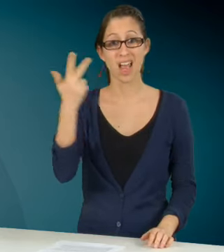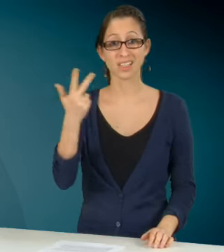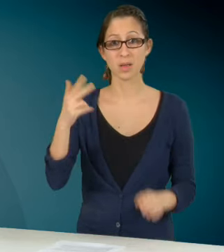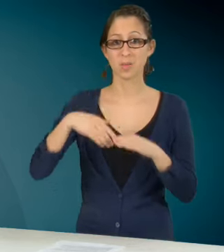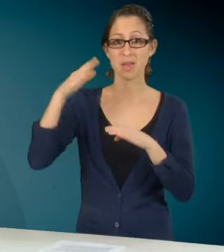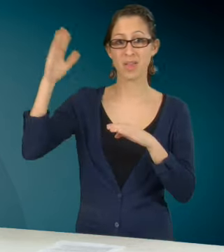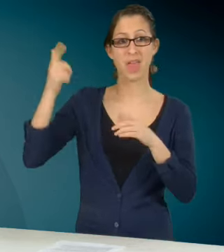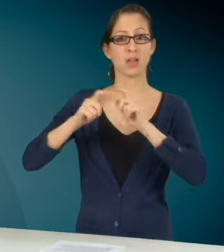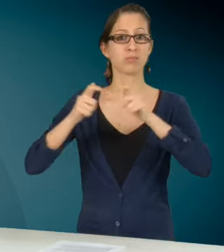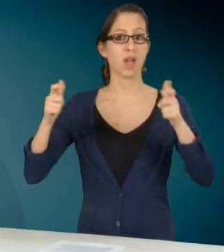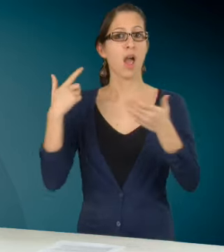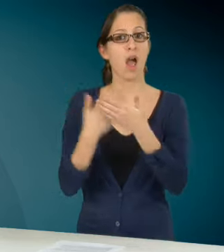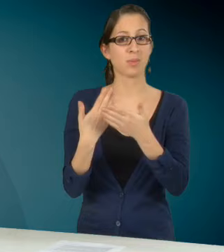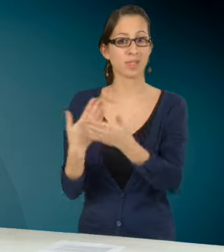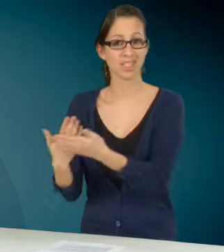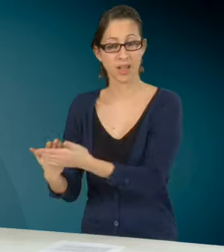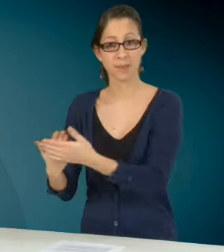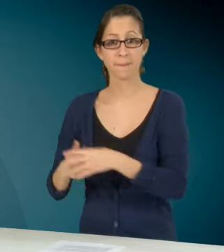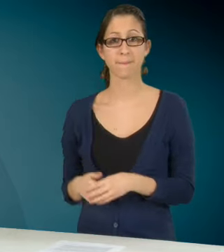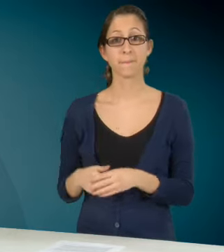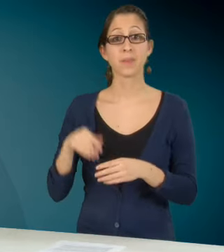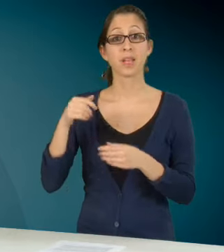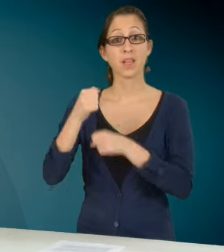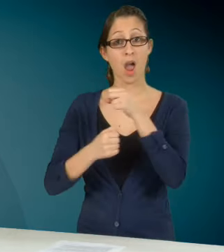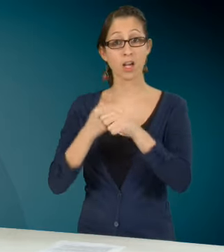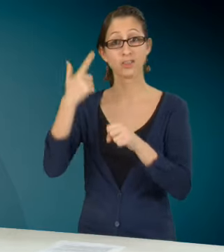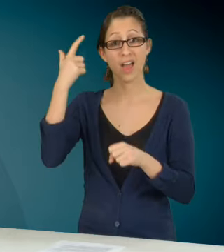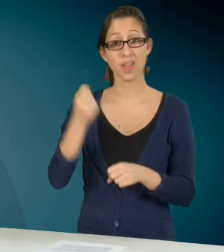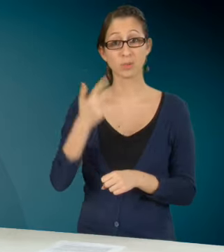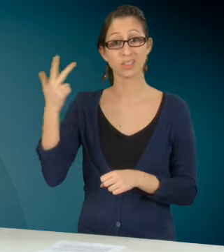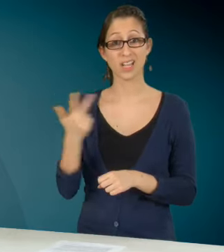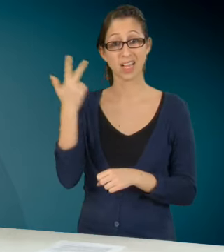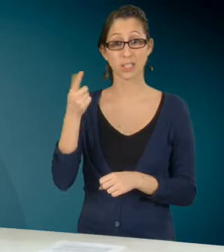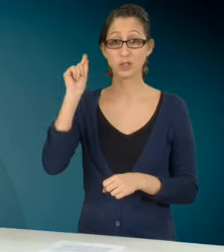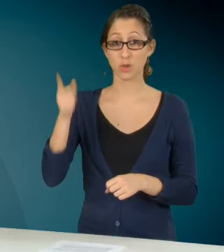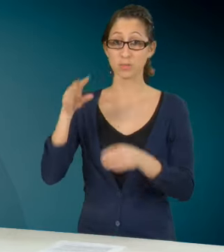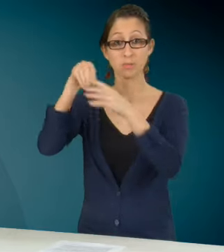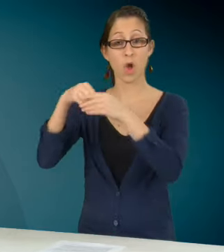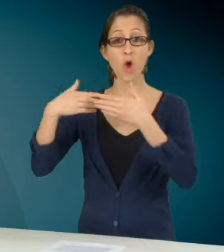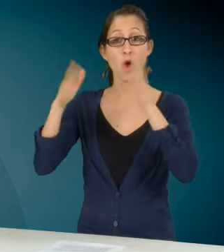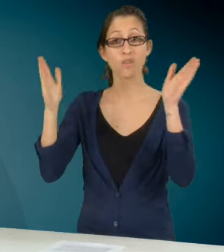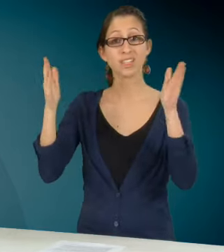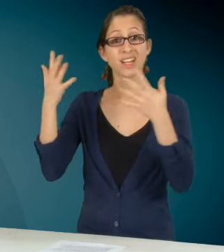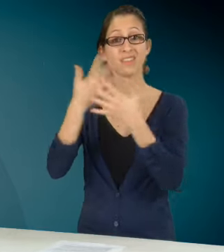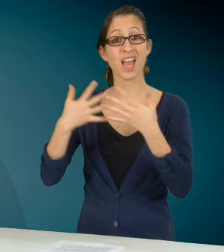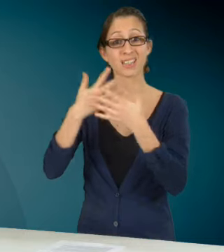2013 diese angebote weiter ausgebaut werden müssen im jahr 2013 sollte das öffentlich rechtliche fernsehen